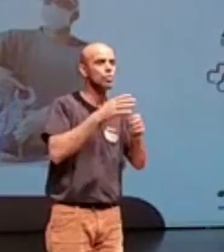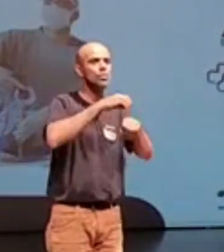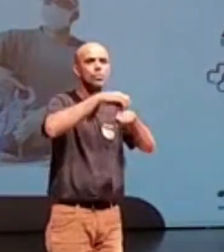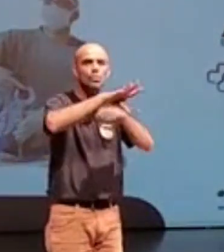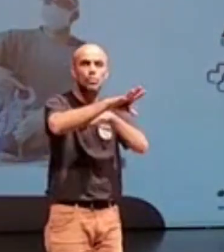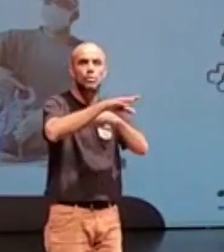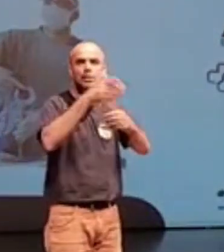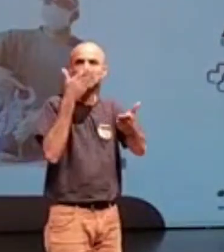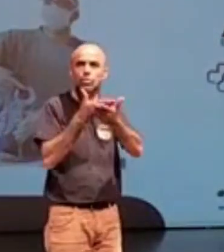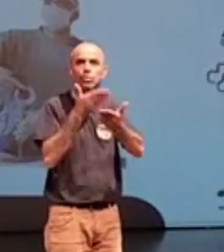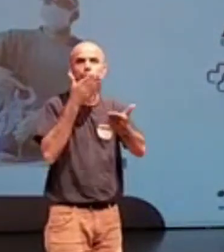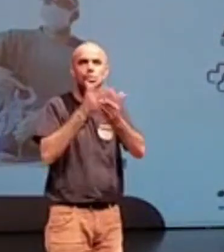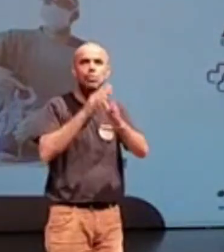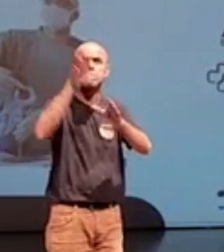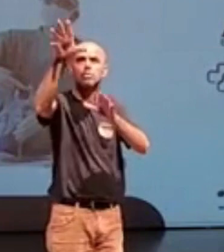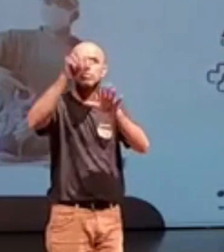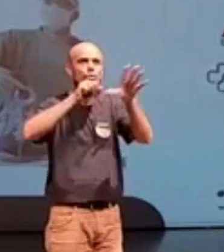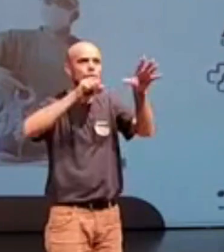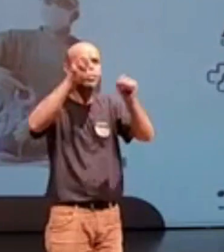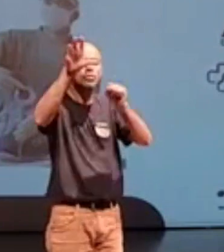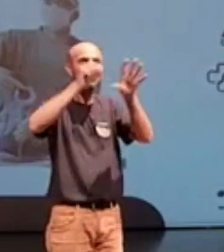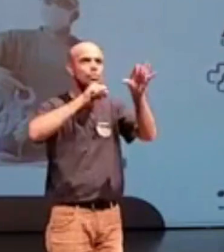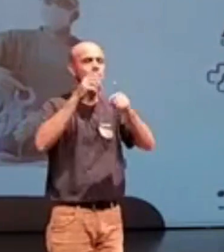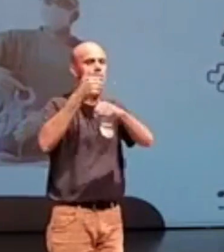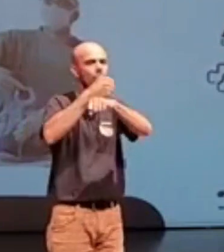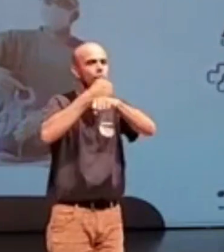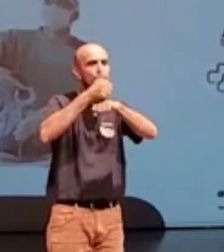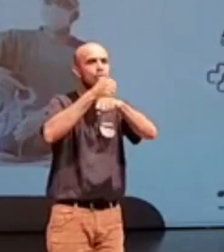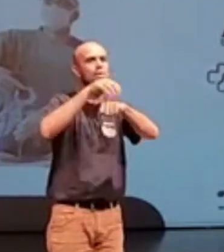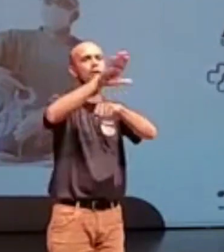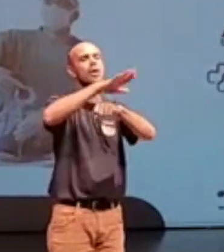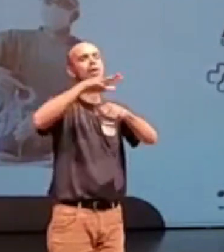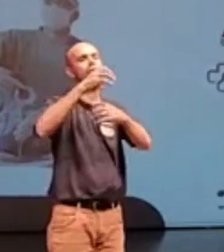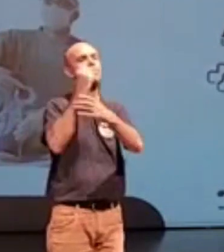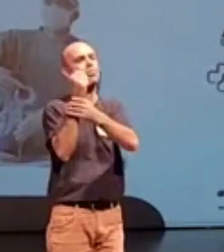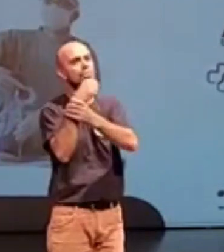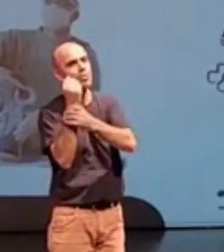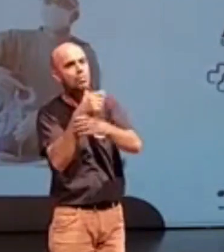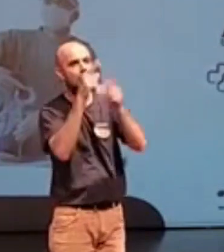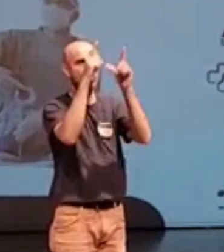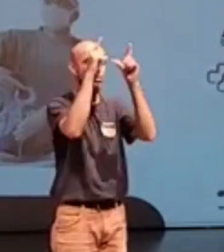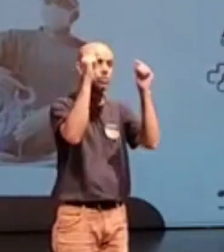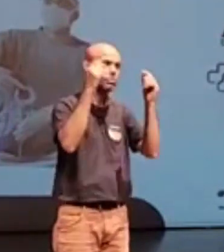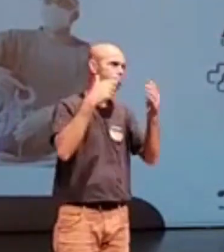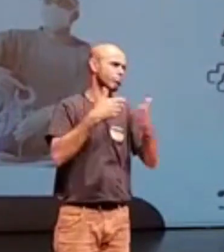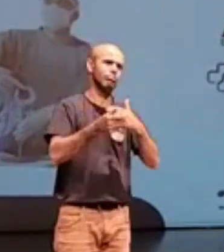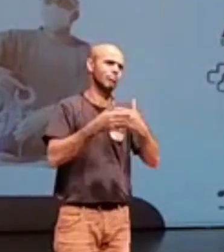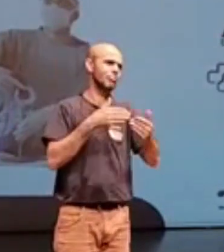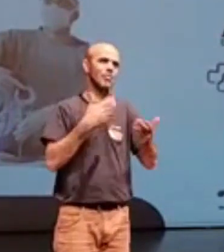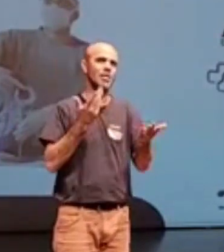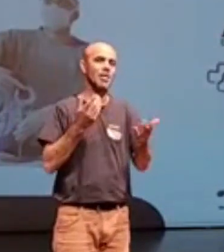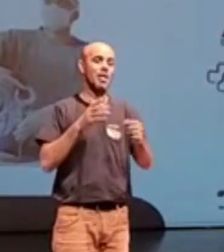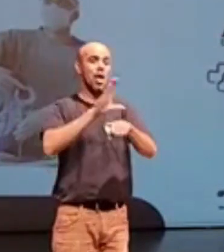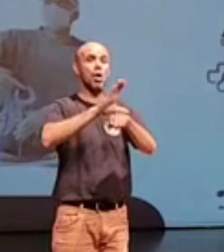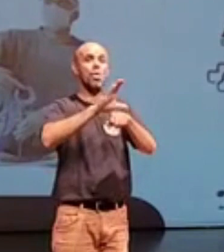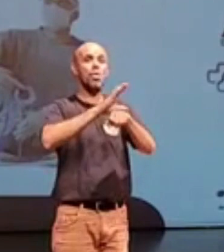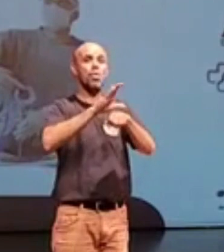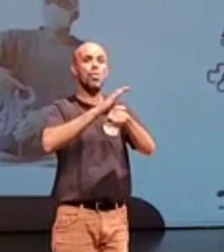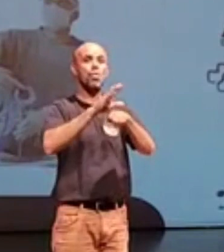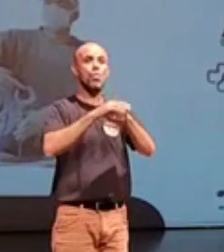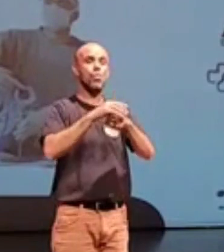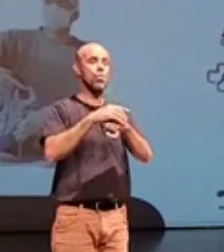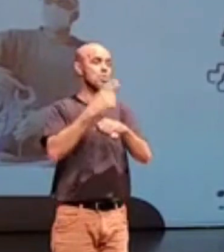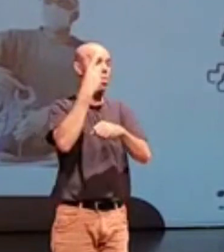saibam estudar, busquem quem é o profissional, tanto na área de fisioterapia, de enfermagem. Não para com esse negócio de fazer um curso de final de semana e